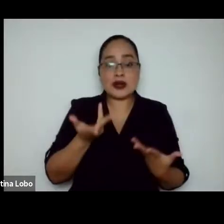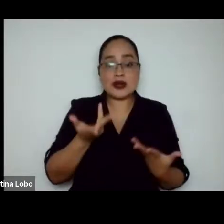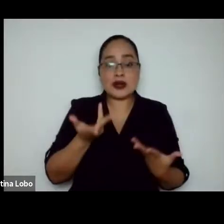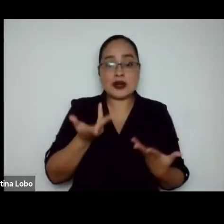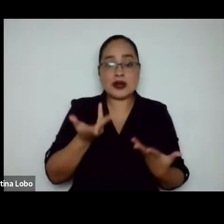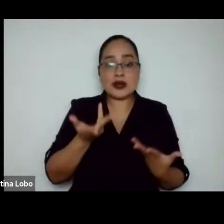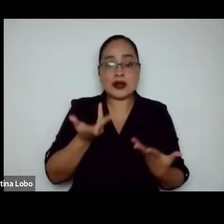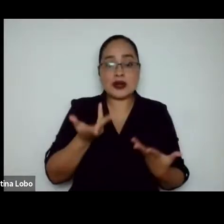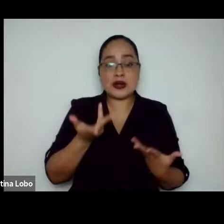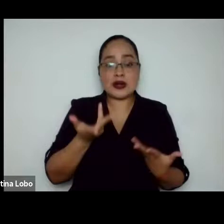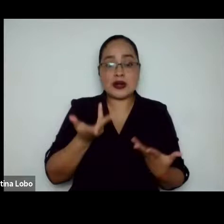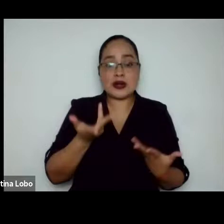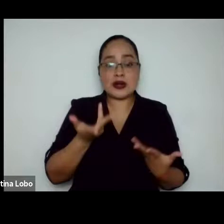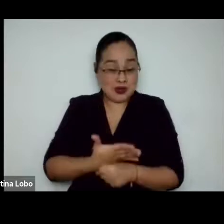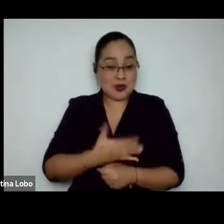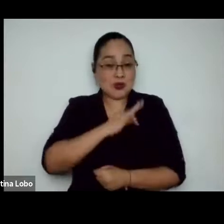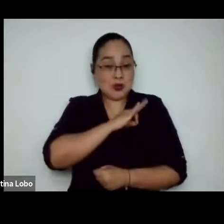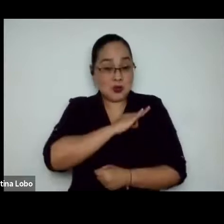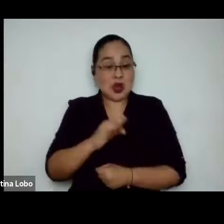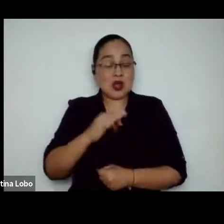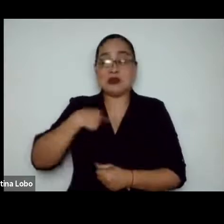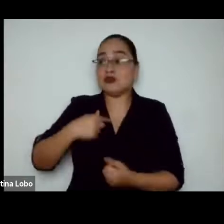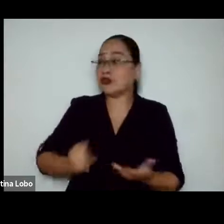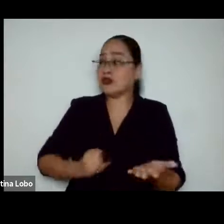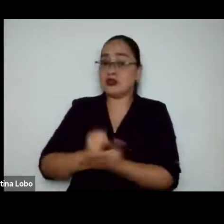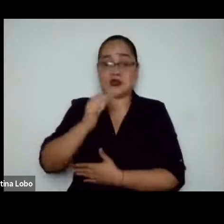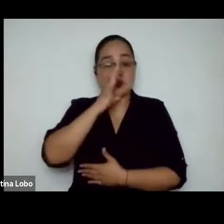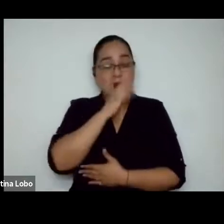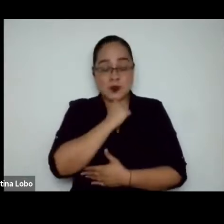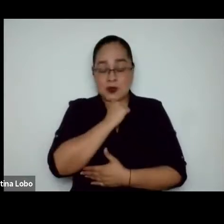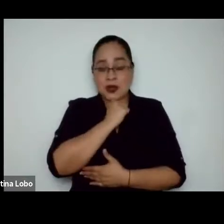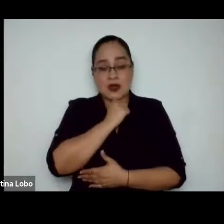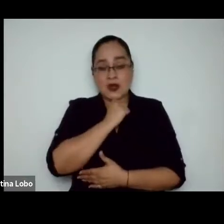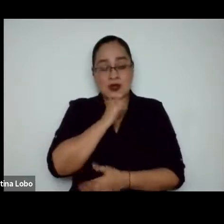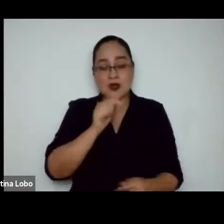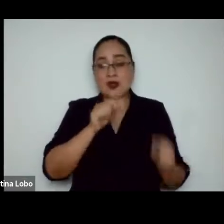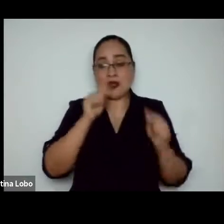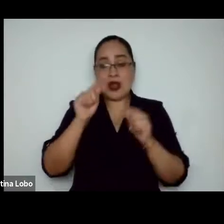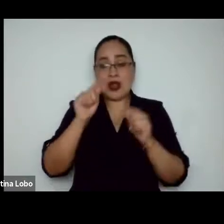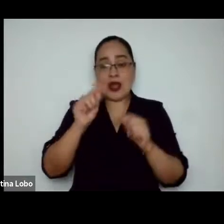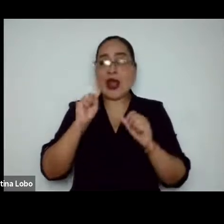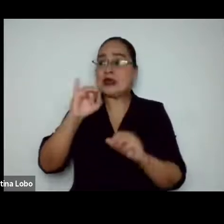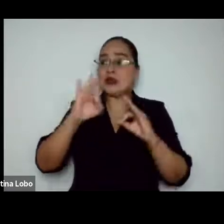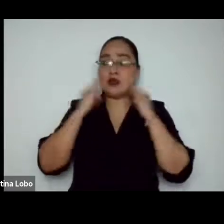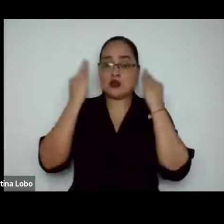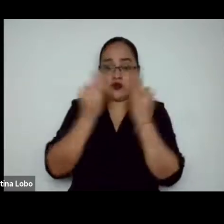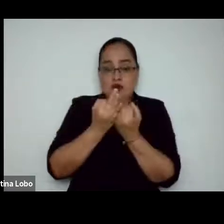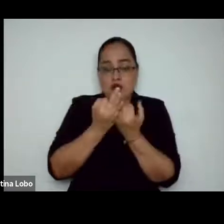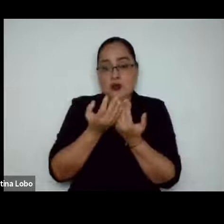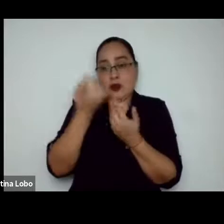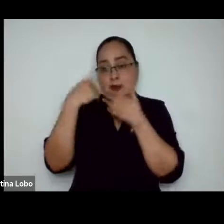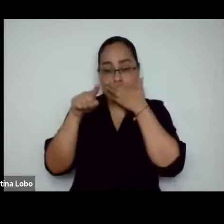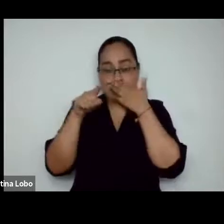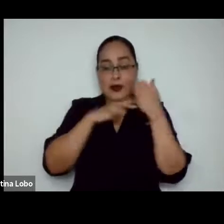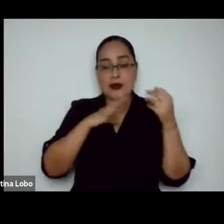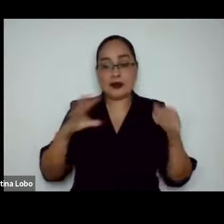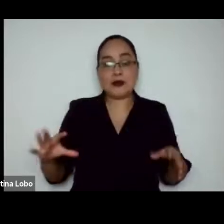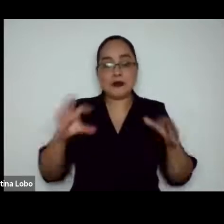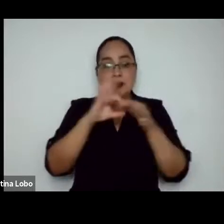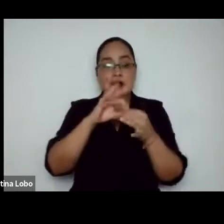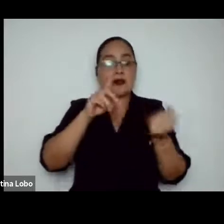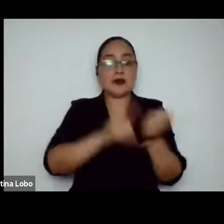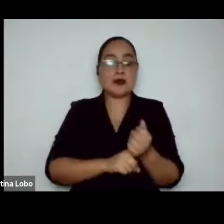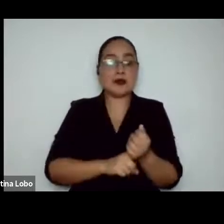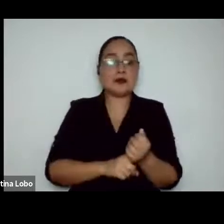ninguna responsabilidad, no tomó ninguna decisión, no hay un mérito en ese tipo de situaciones o un demérito para estar en esa